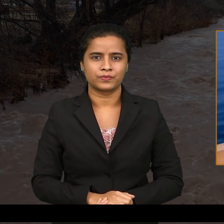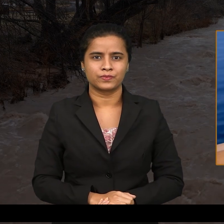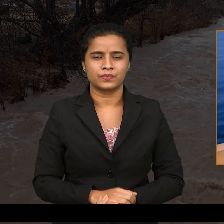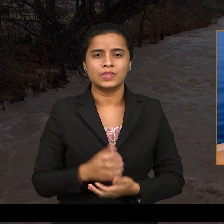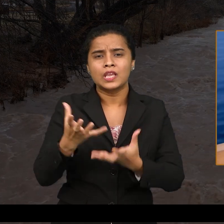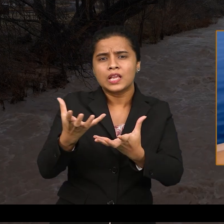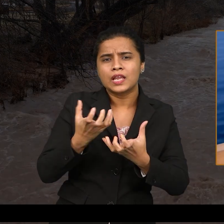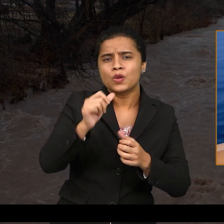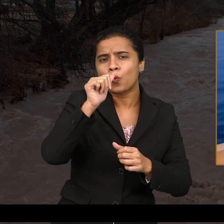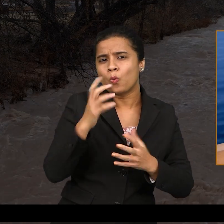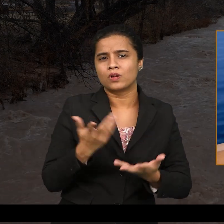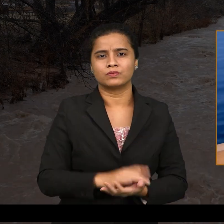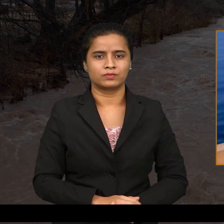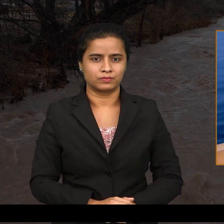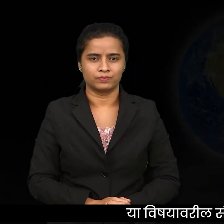संवर्धन